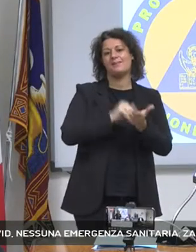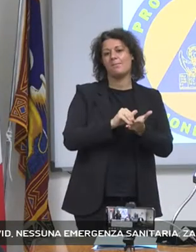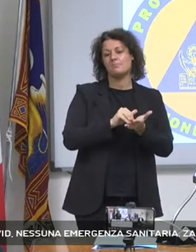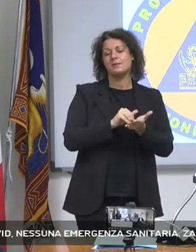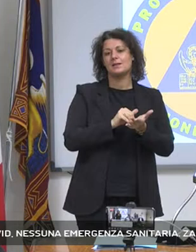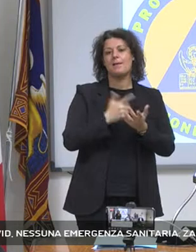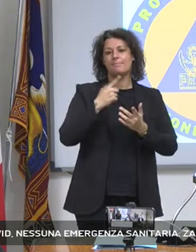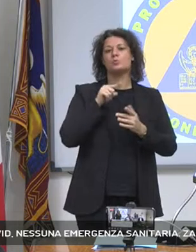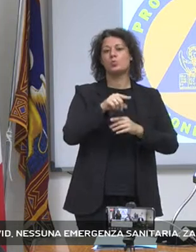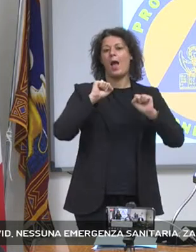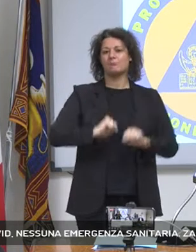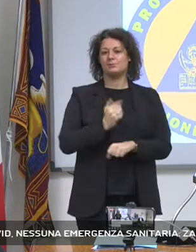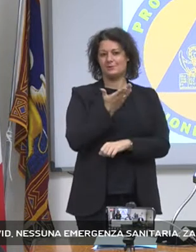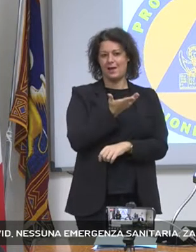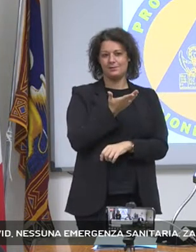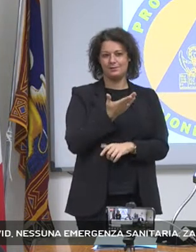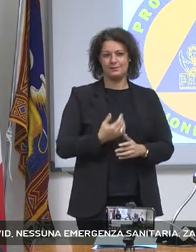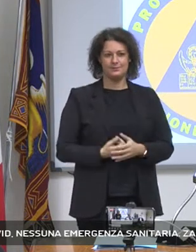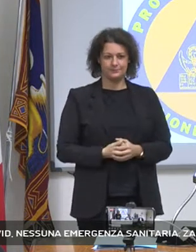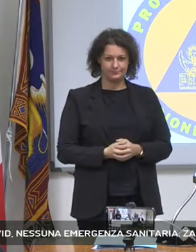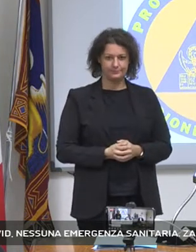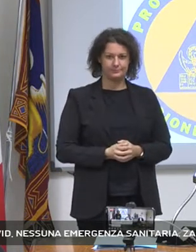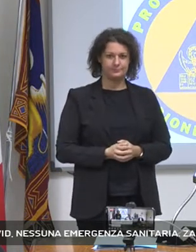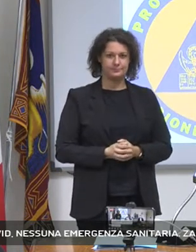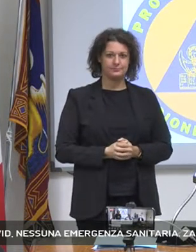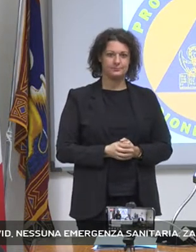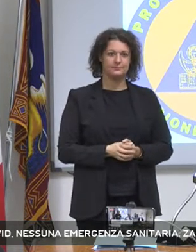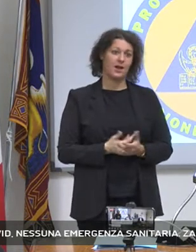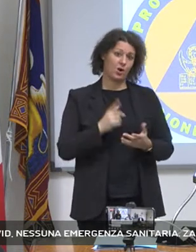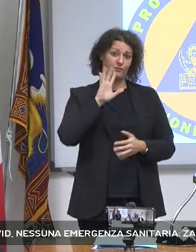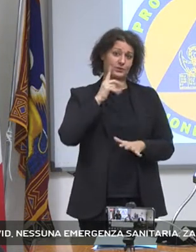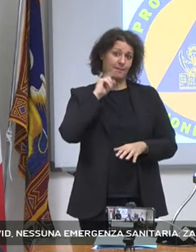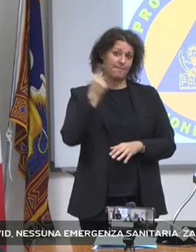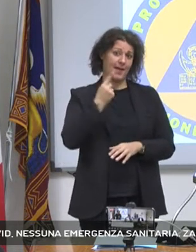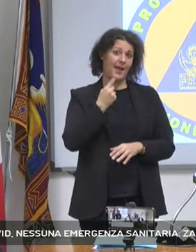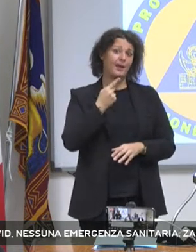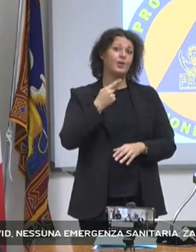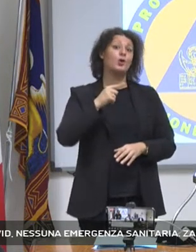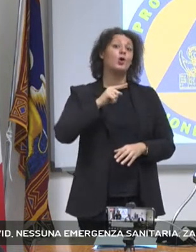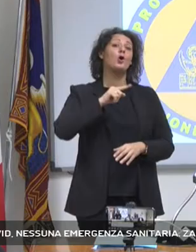tamponi nostri, hanno il triplo, 1,5 volte di positivi. Forse dovremmo chiudere noi le frontiere.